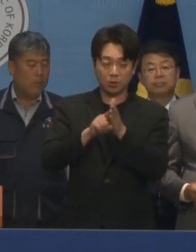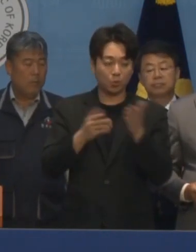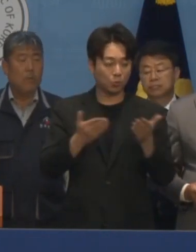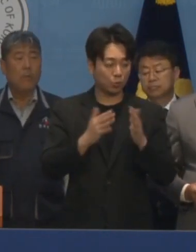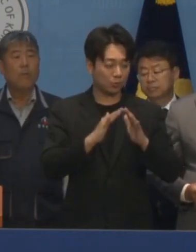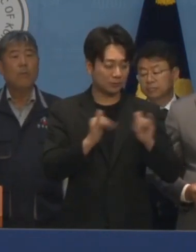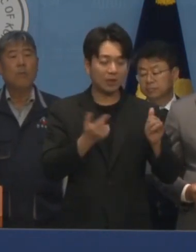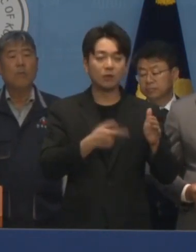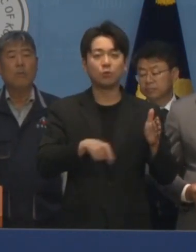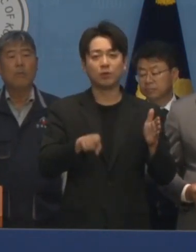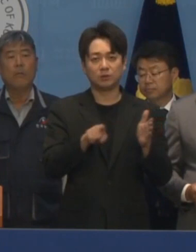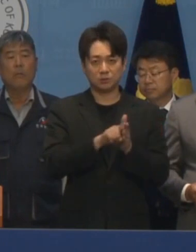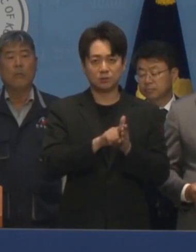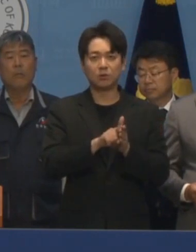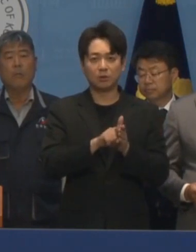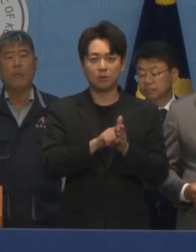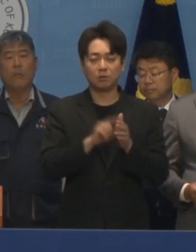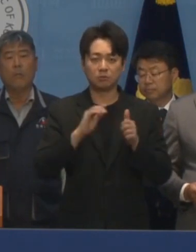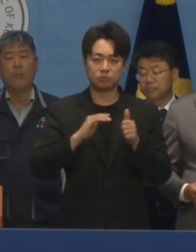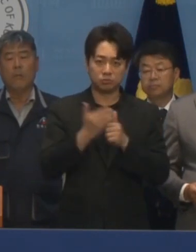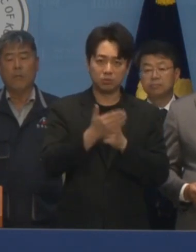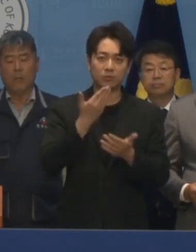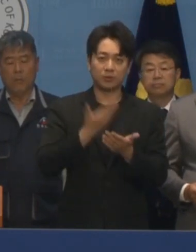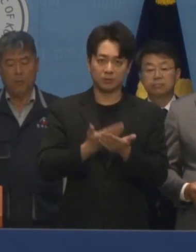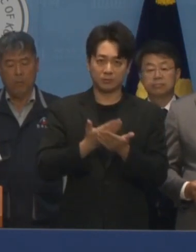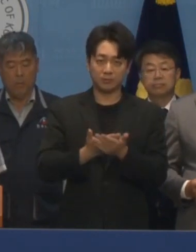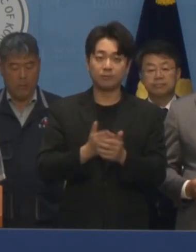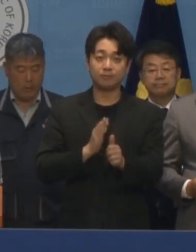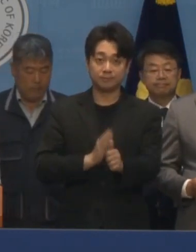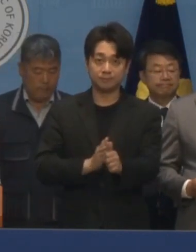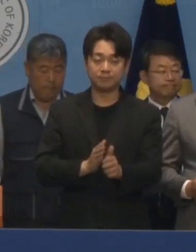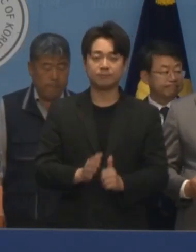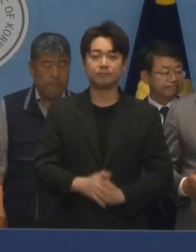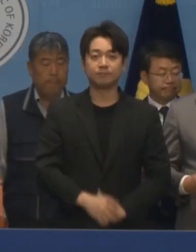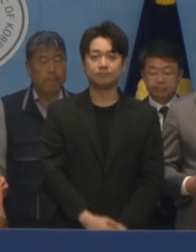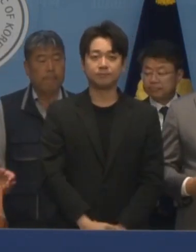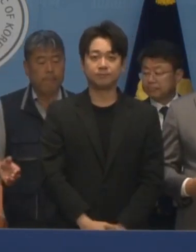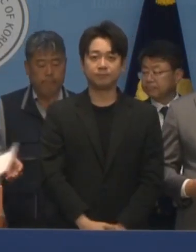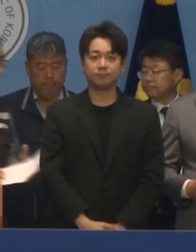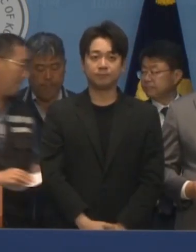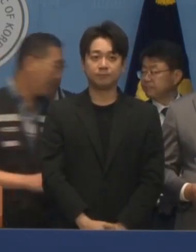노동자들을 끝까지 지켜주십시오. 감사합니다.